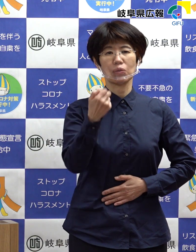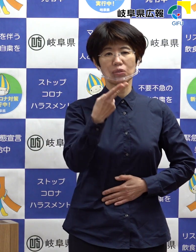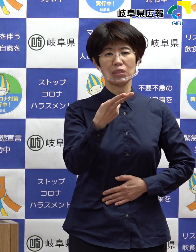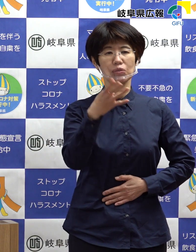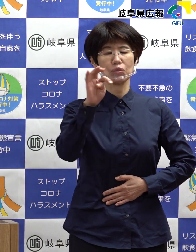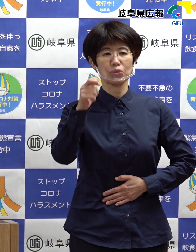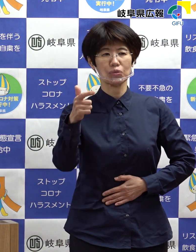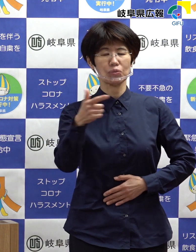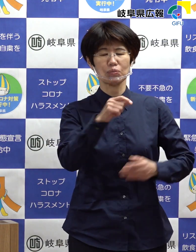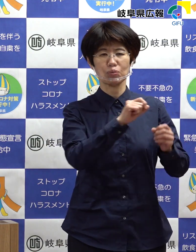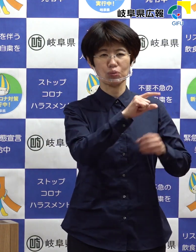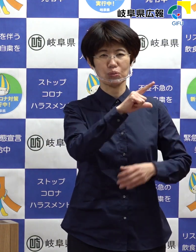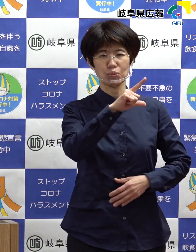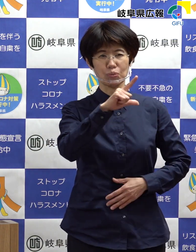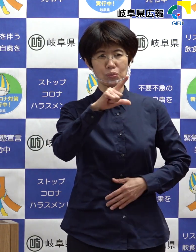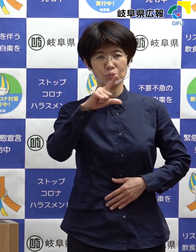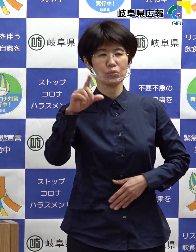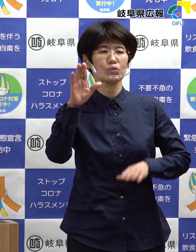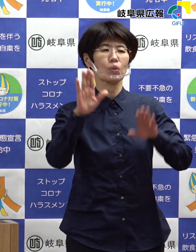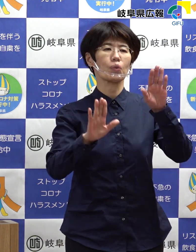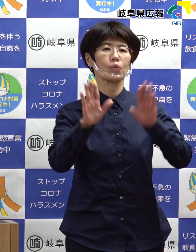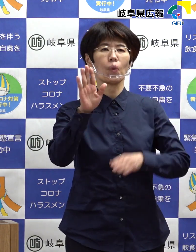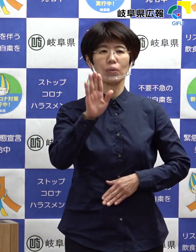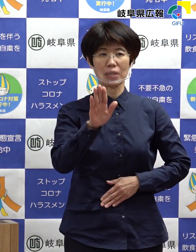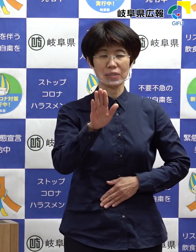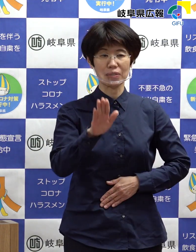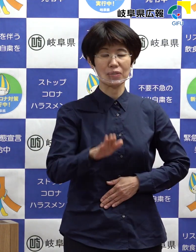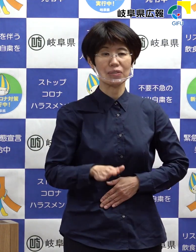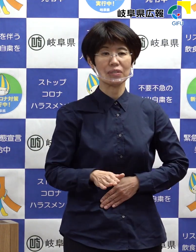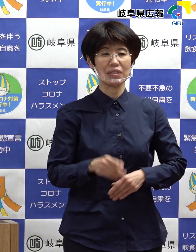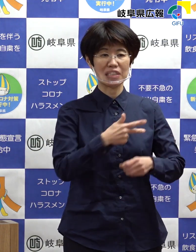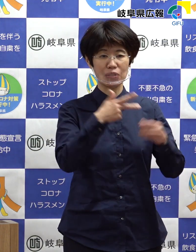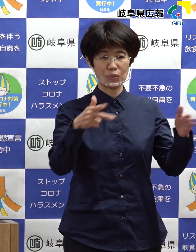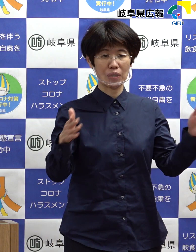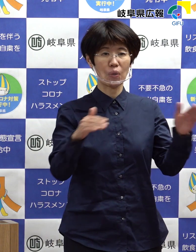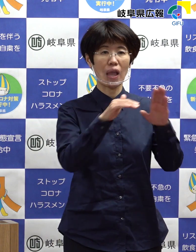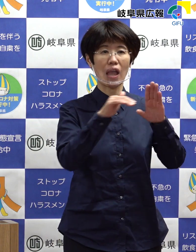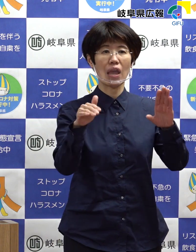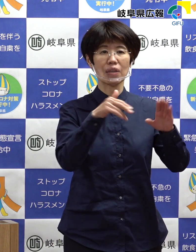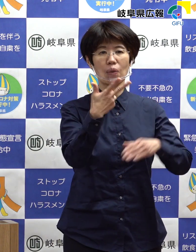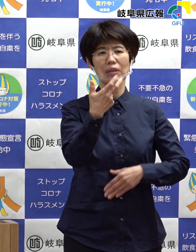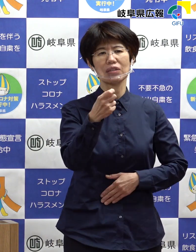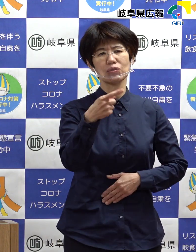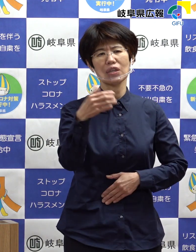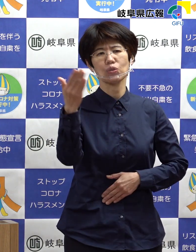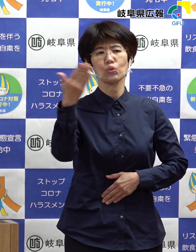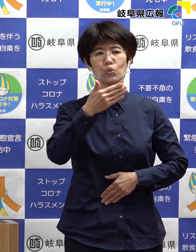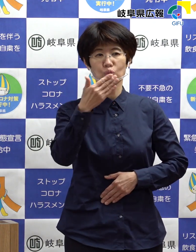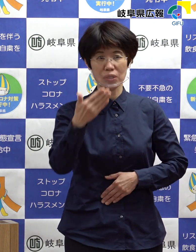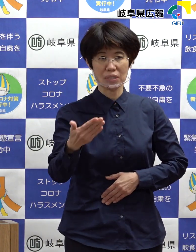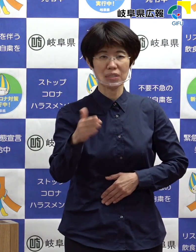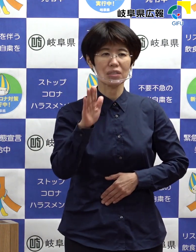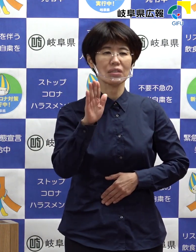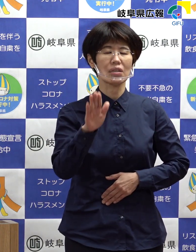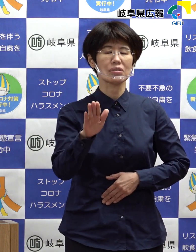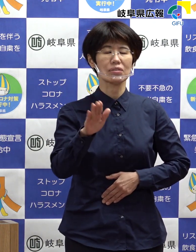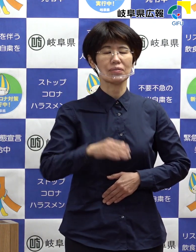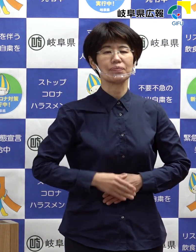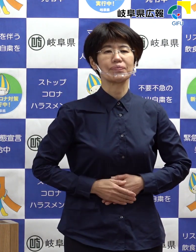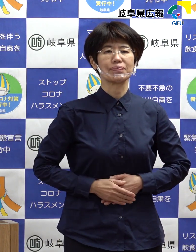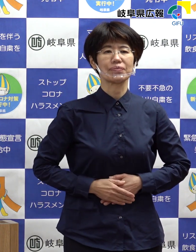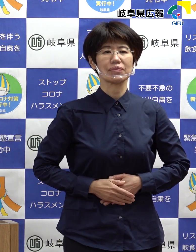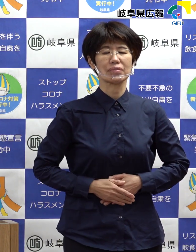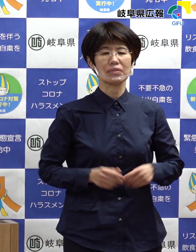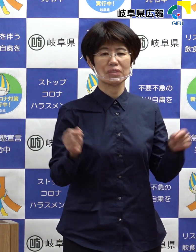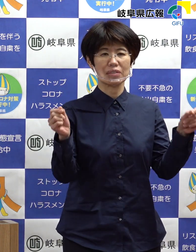46、65という推移でありますが、直近1週間平均で見ますと 70.9 人、それから